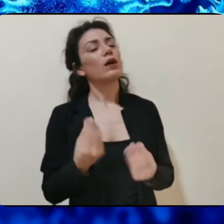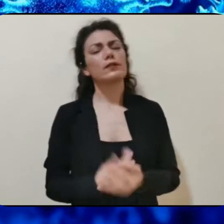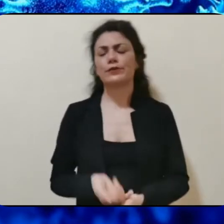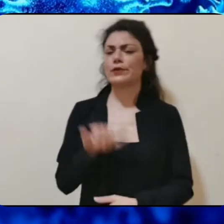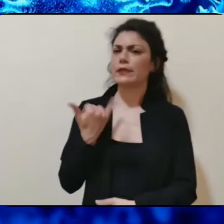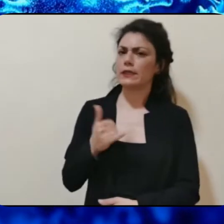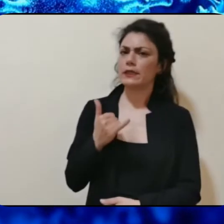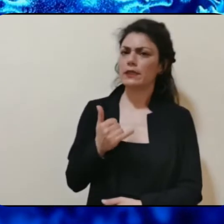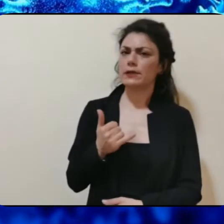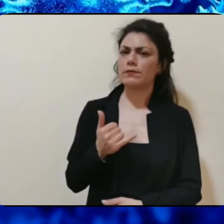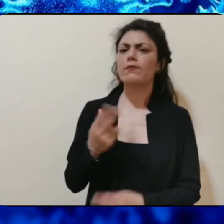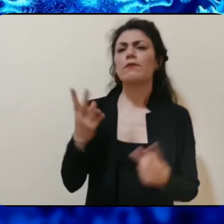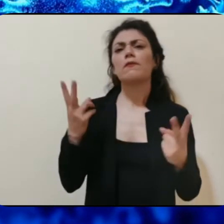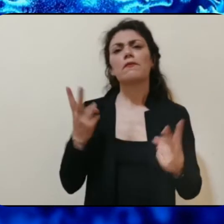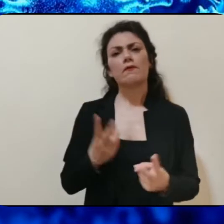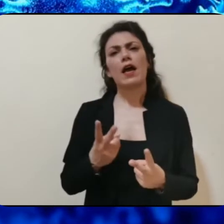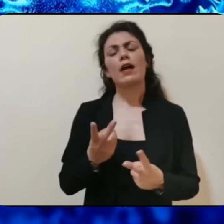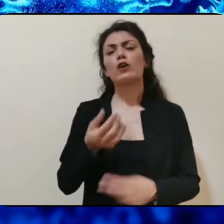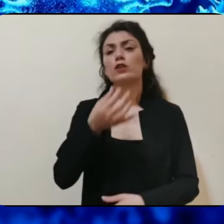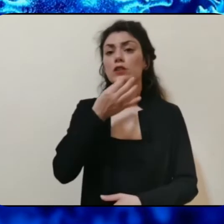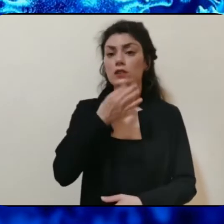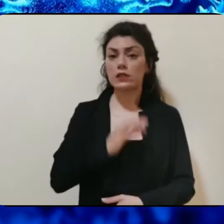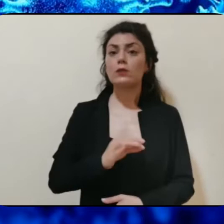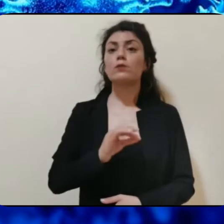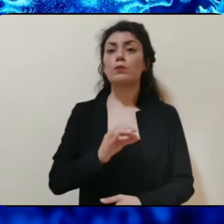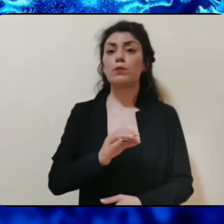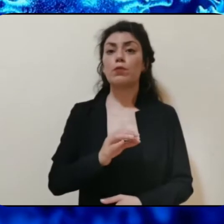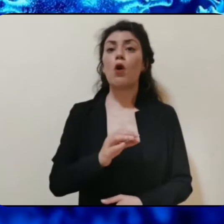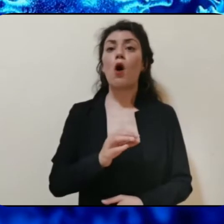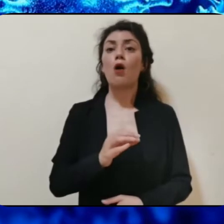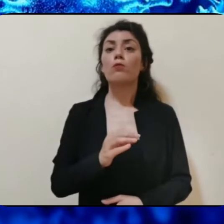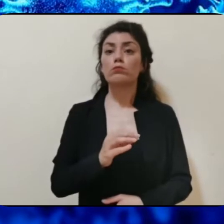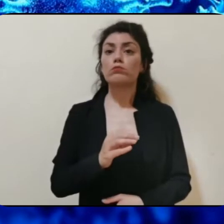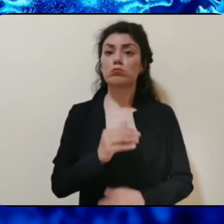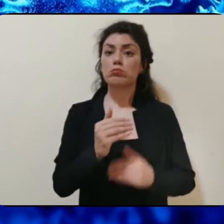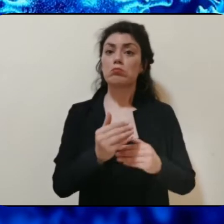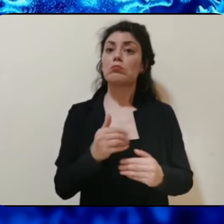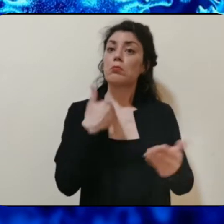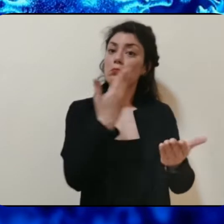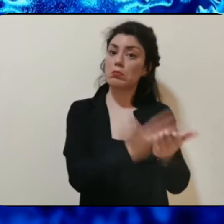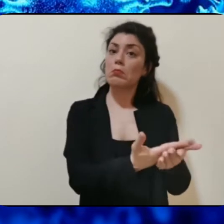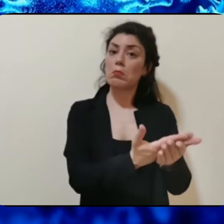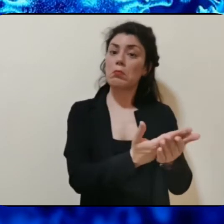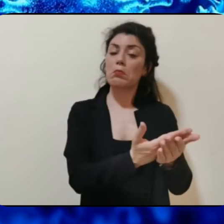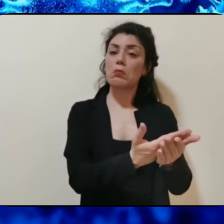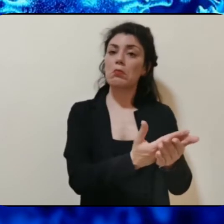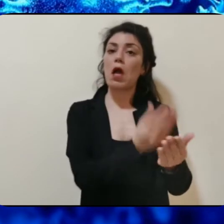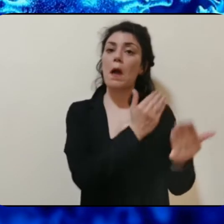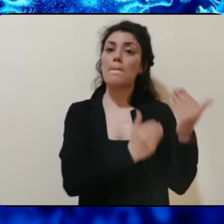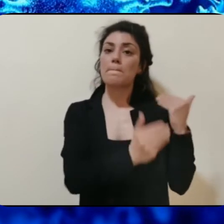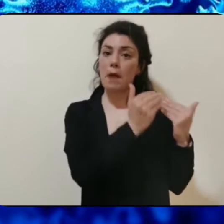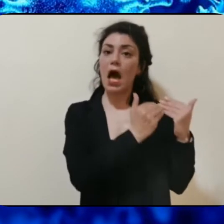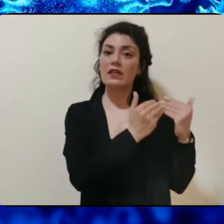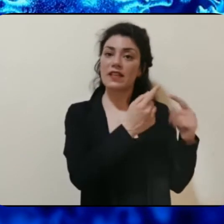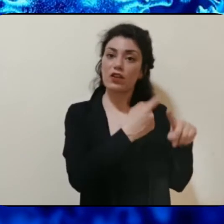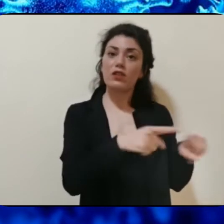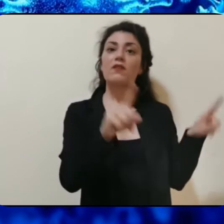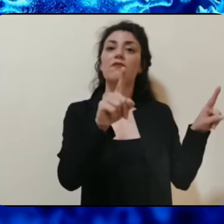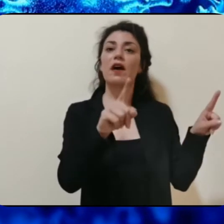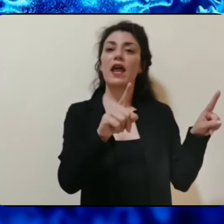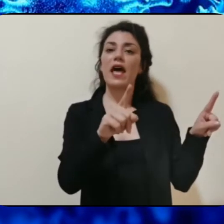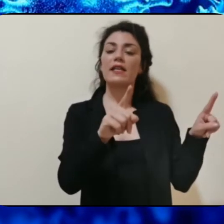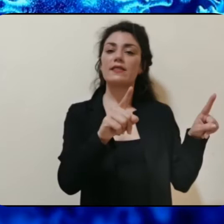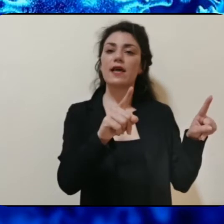darete? Sì, esattamente, anche perché si può procedere, come vi ho detto, anche con la differenza rispetto a quanto già ricevuto in caso